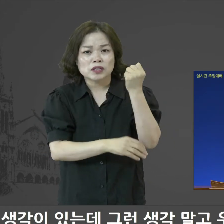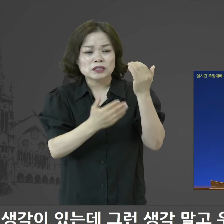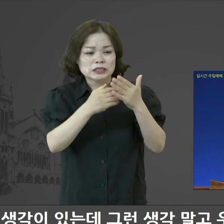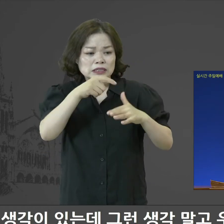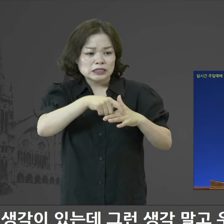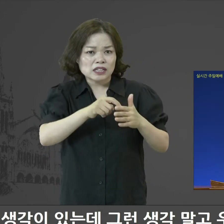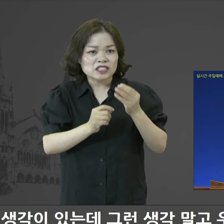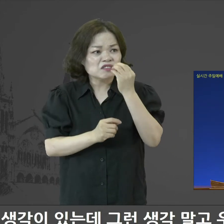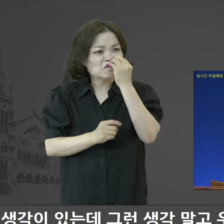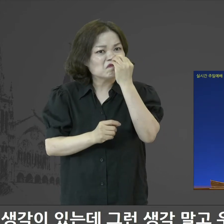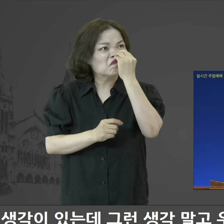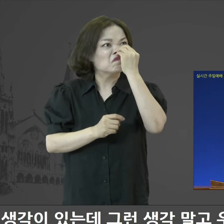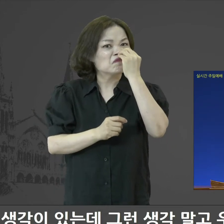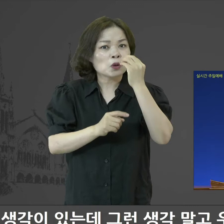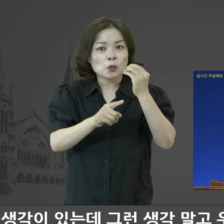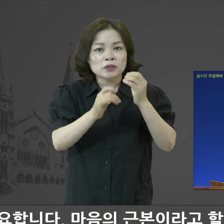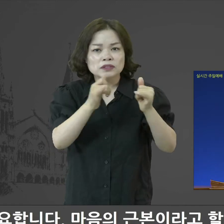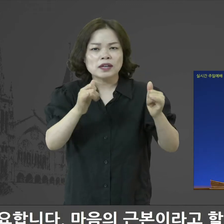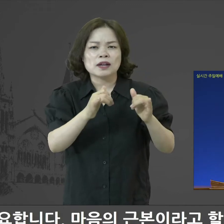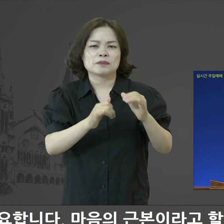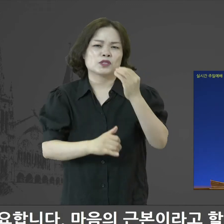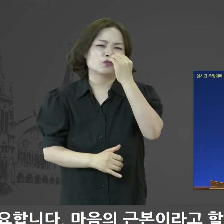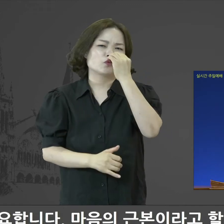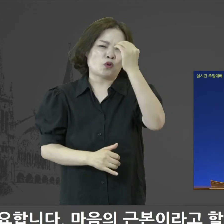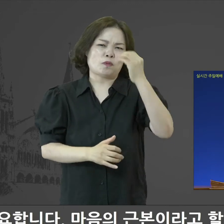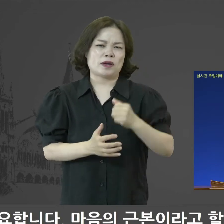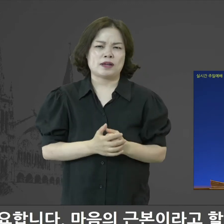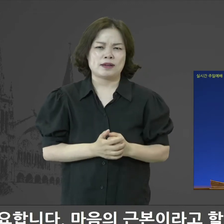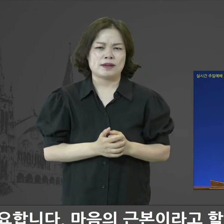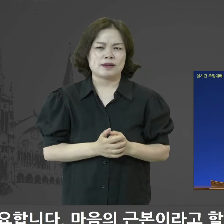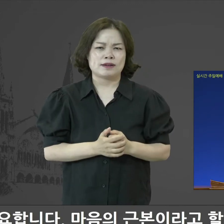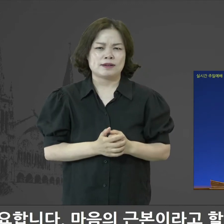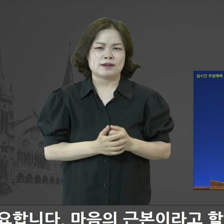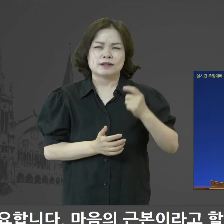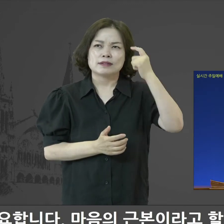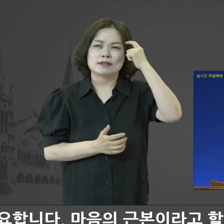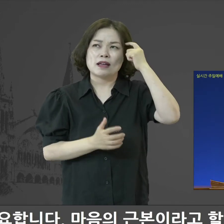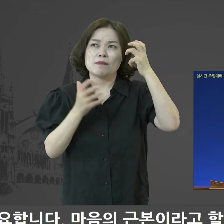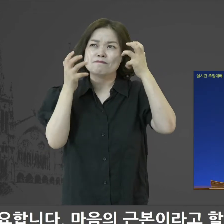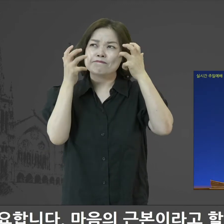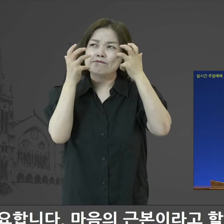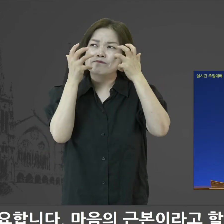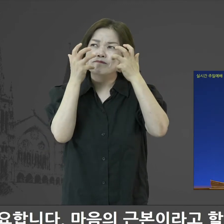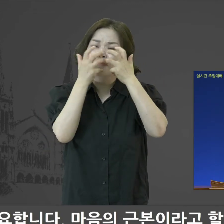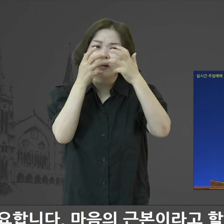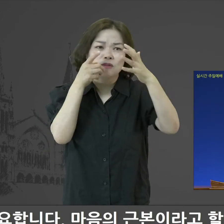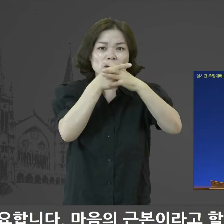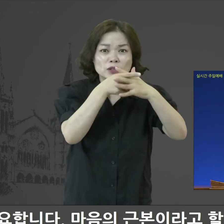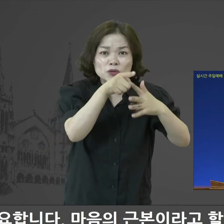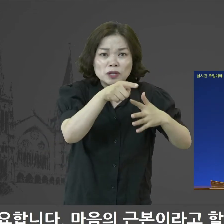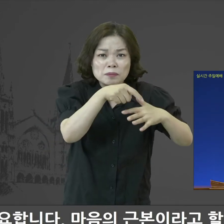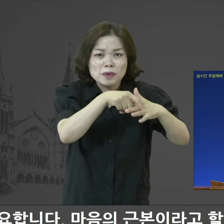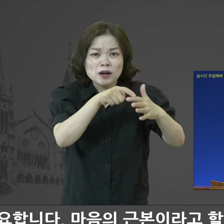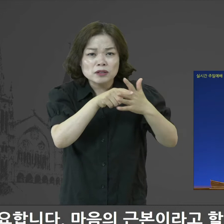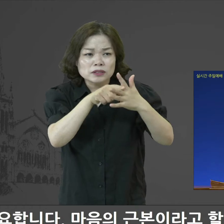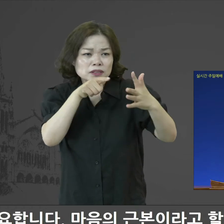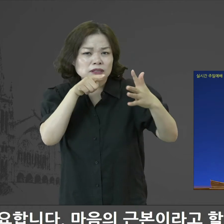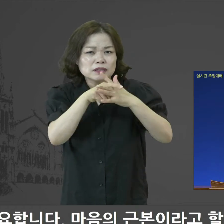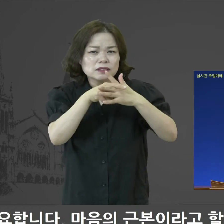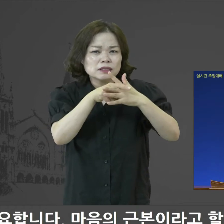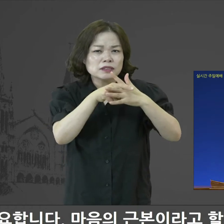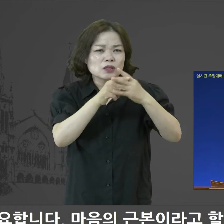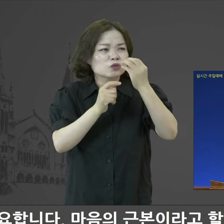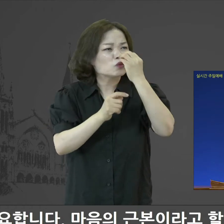자리에 교만이 들어오면 그 사람 자체가 교만해지는 겁니다. 아니, 사람의 생각에 관통하고 있는 이 마음을 관통하고 있는